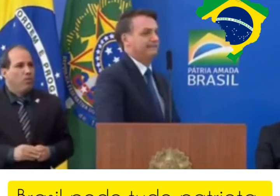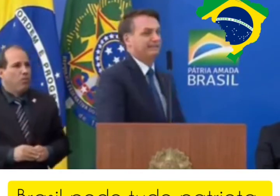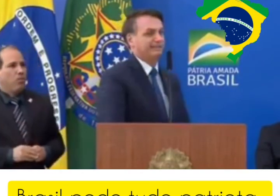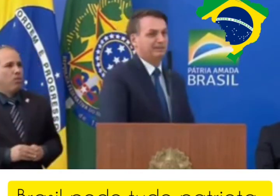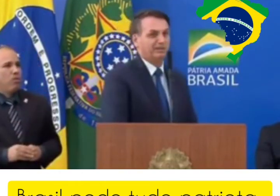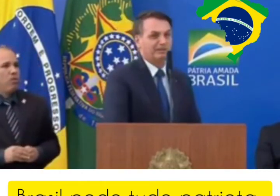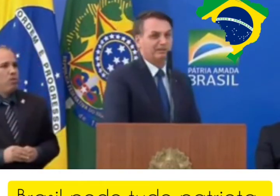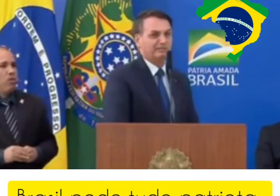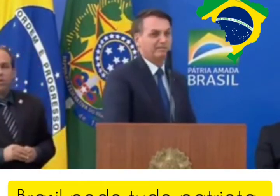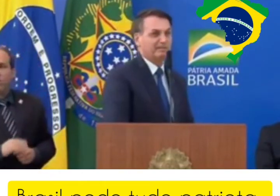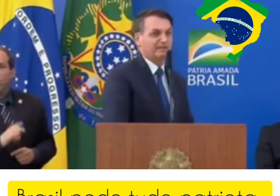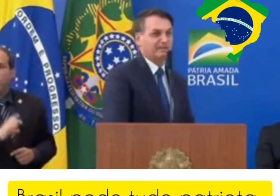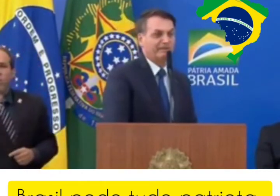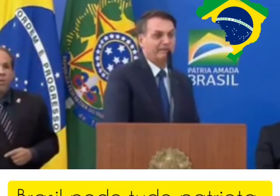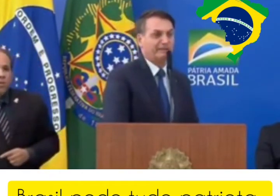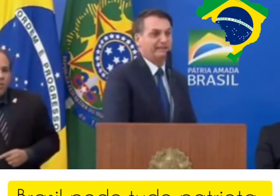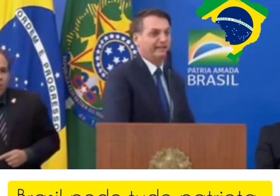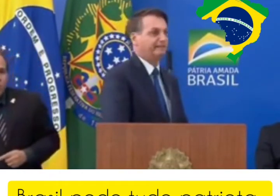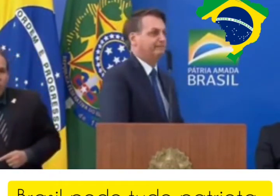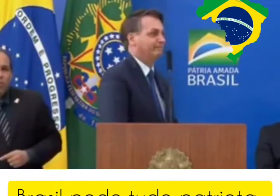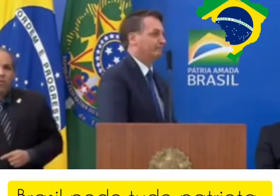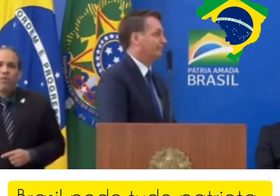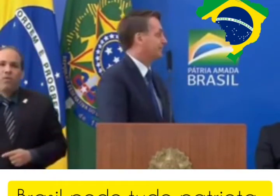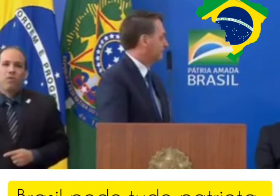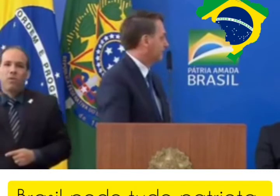Aras, nosso chefe da